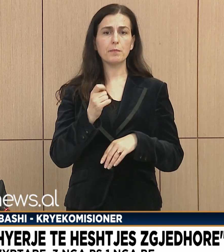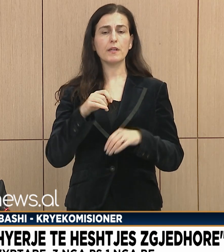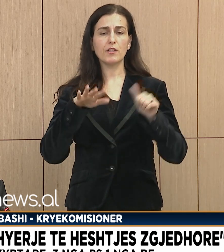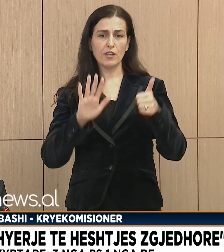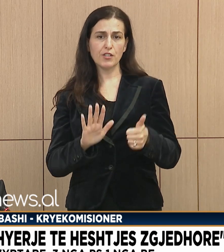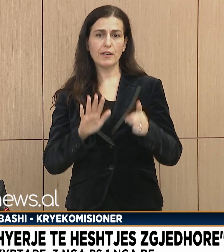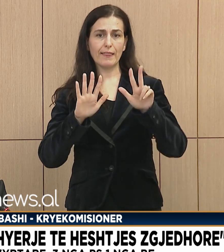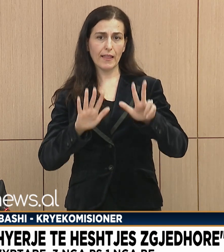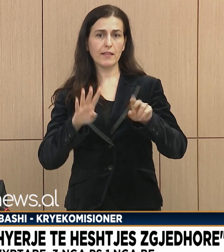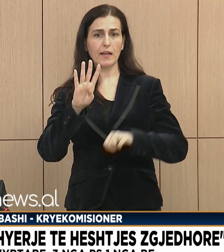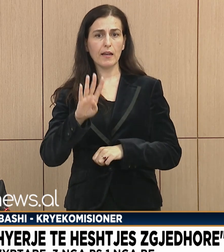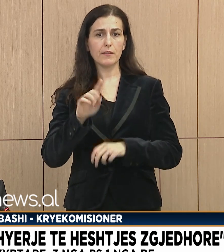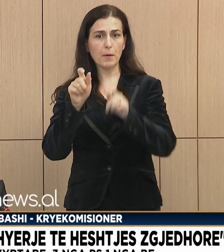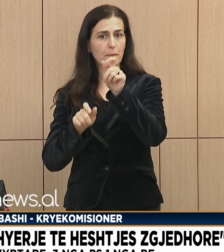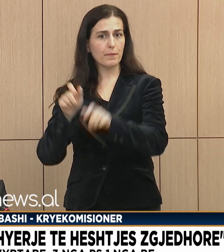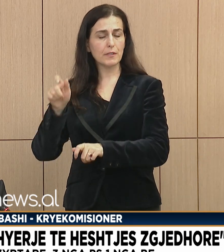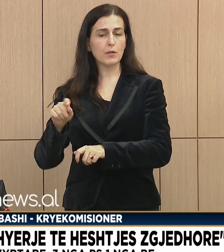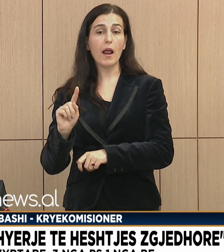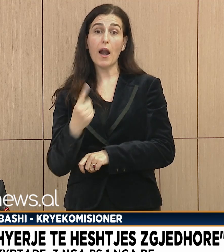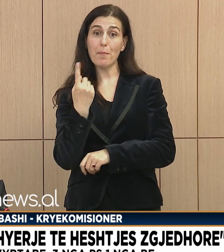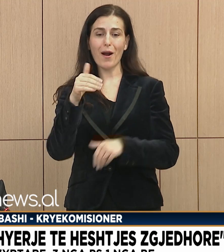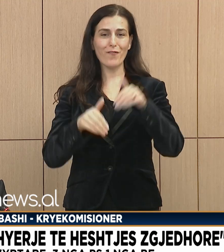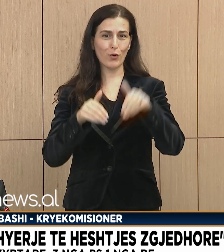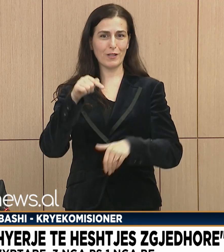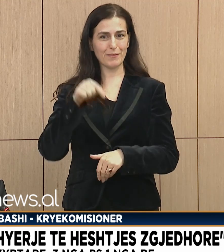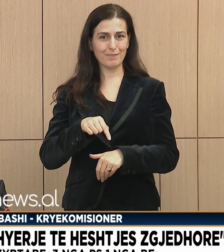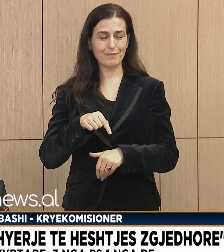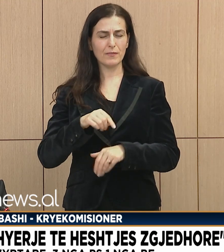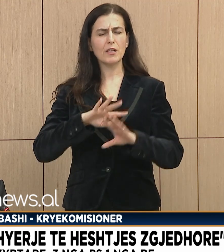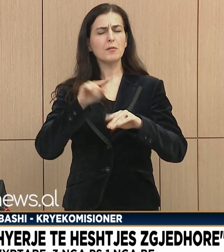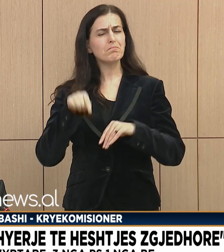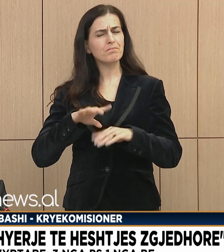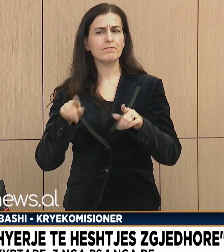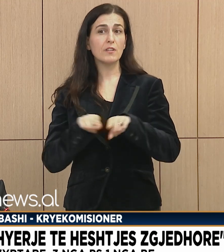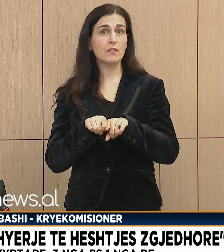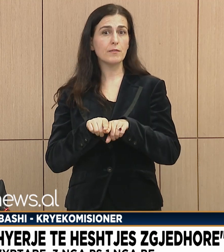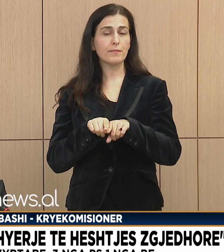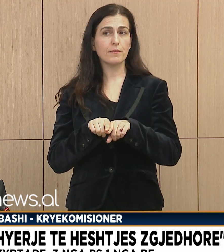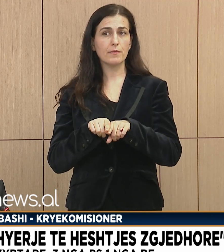14.654 votues që kanë votuar për herë të parë deri tani, flasin gjithmonë për